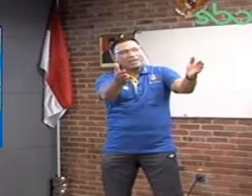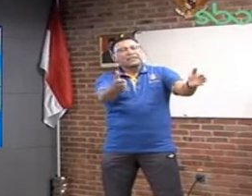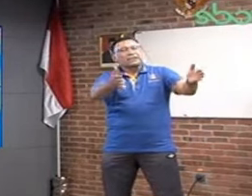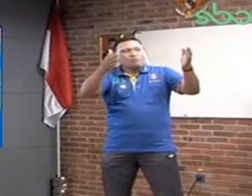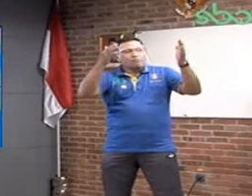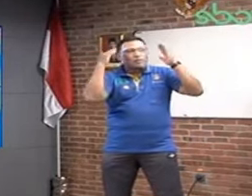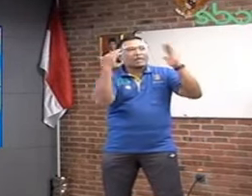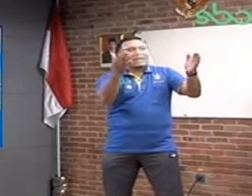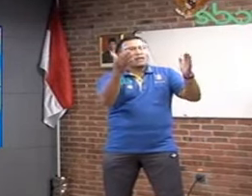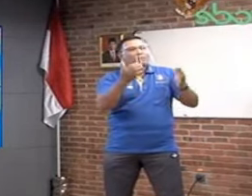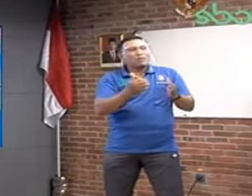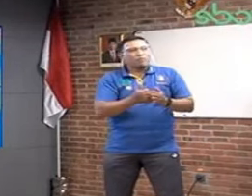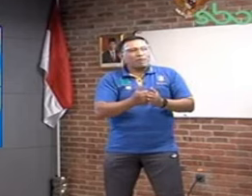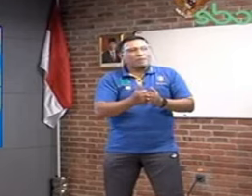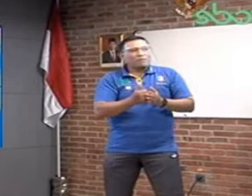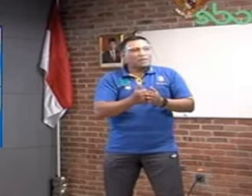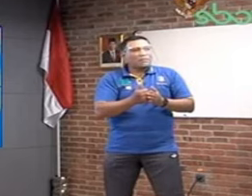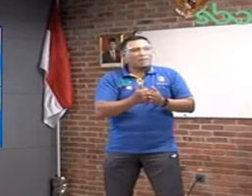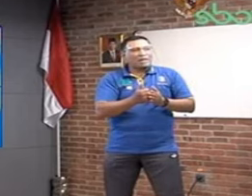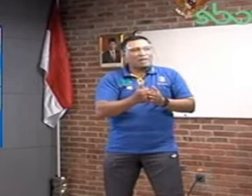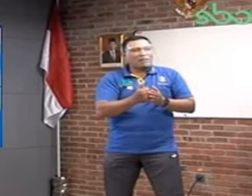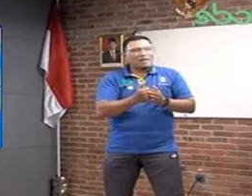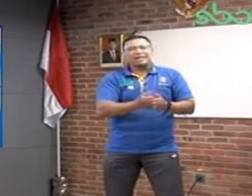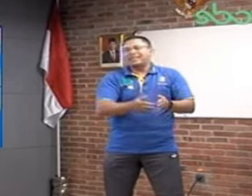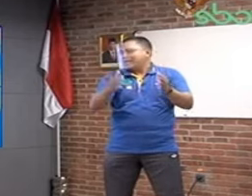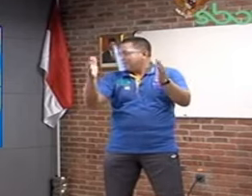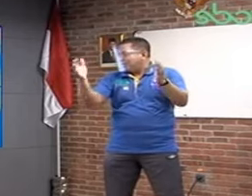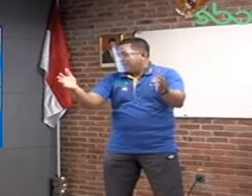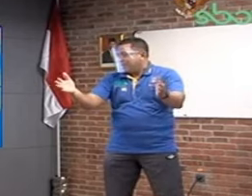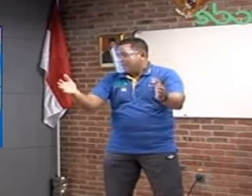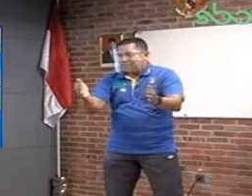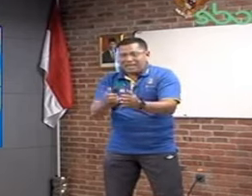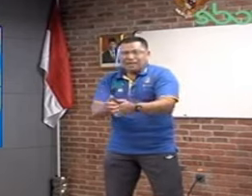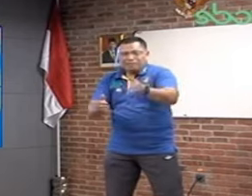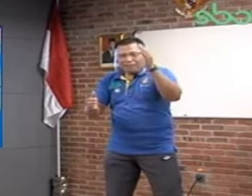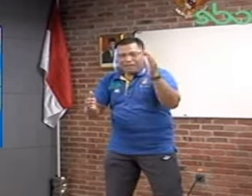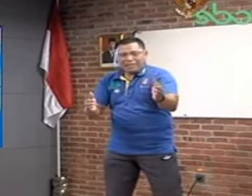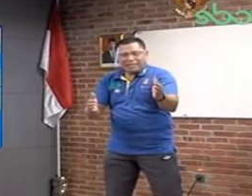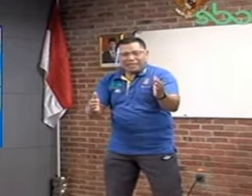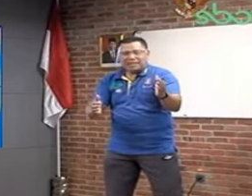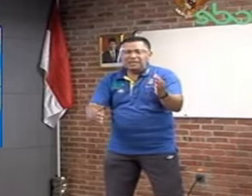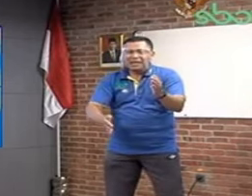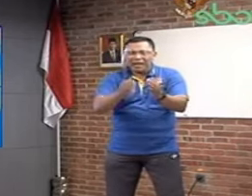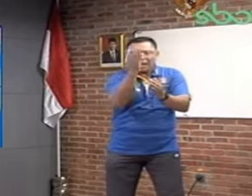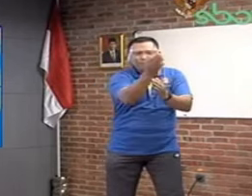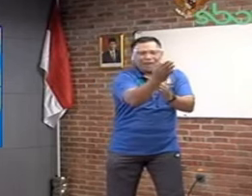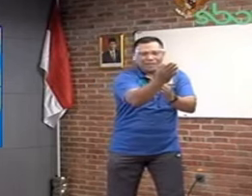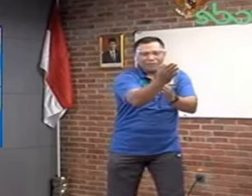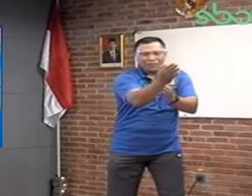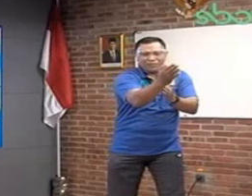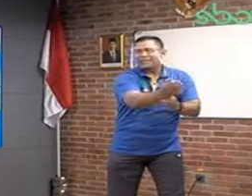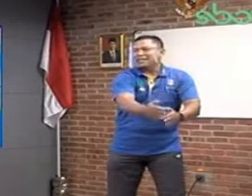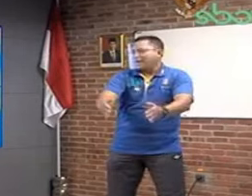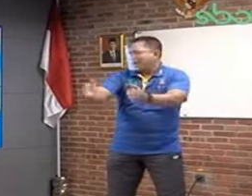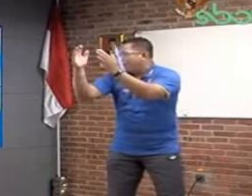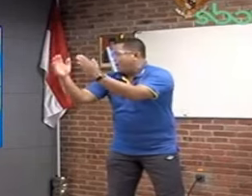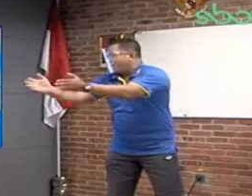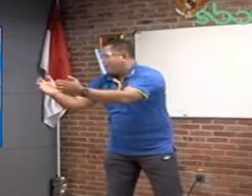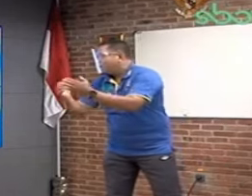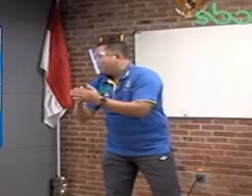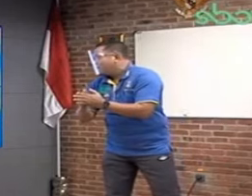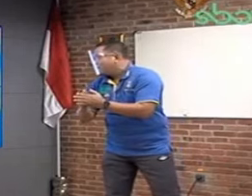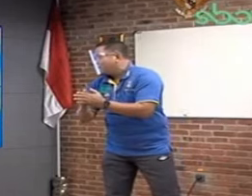mengenai cara melompat menggunakan awalan. Nanti akan kelihatan nyata perbedaannya tadi, apa arti meloncat dan